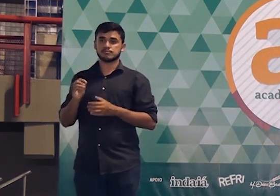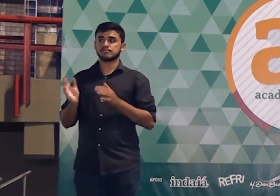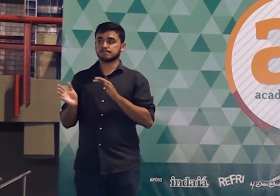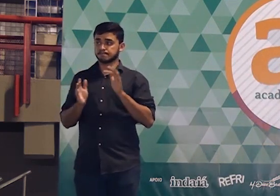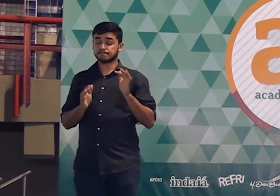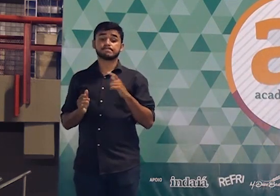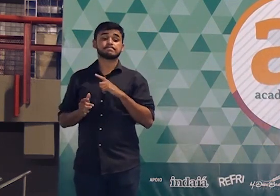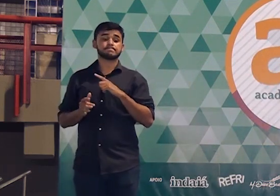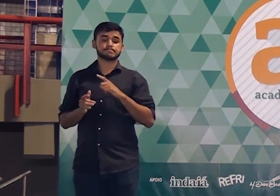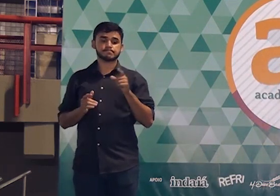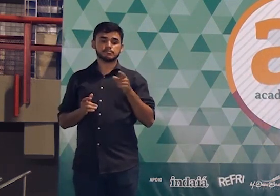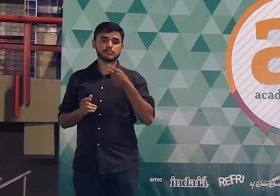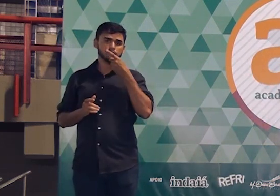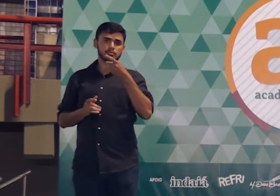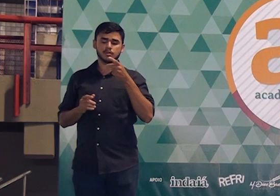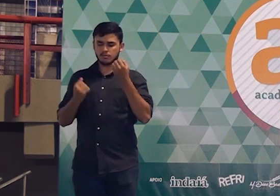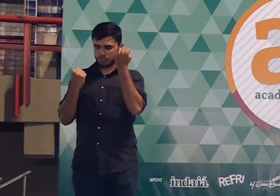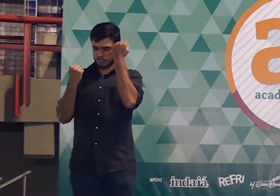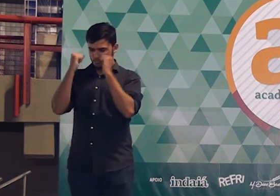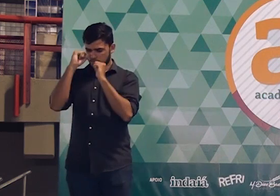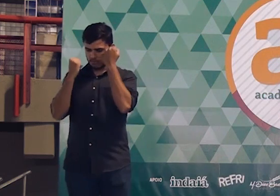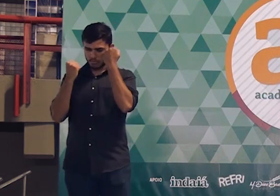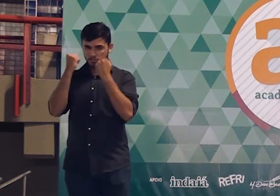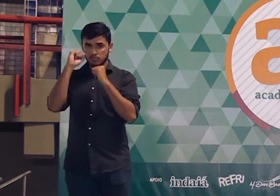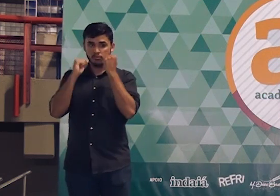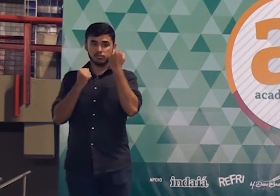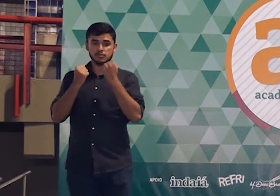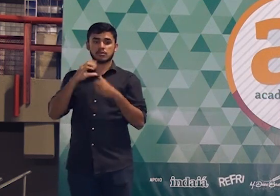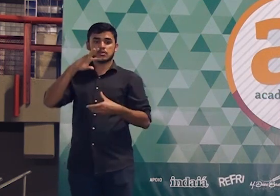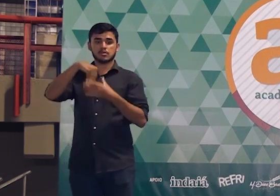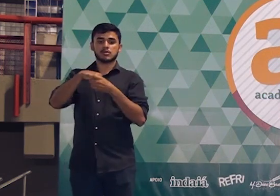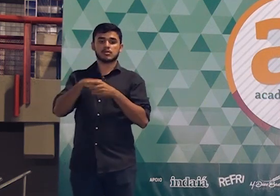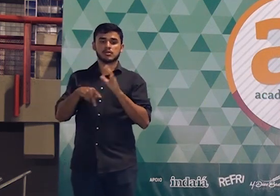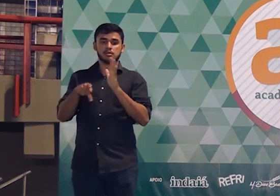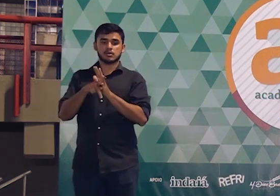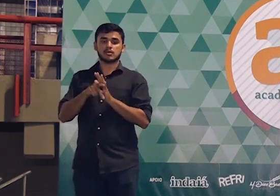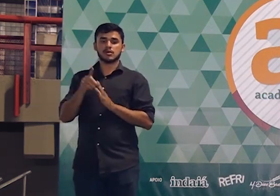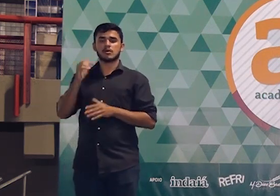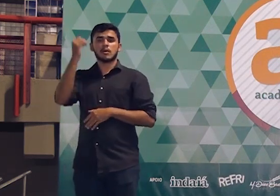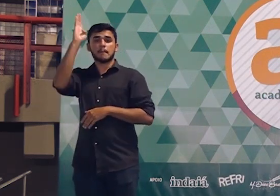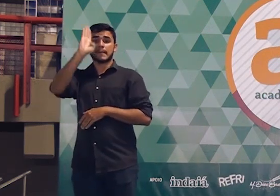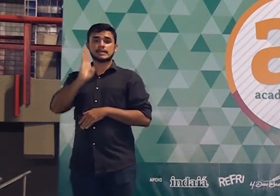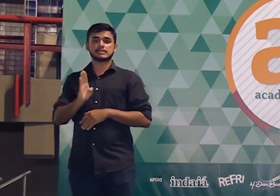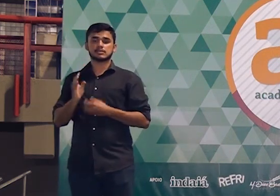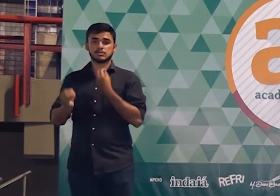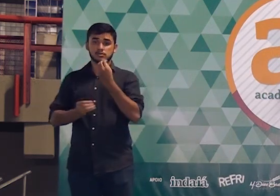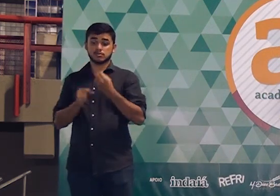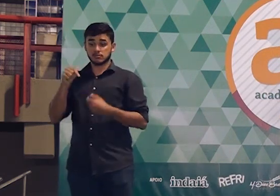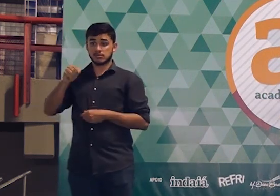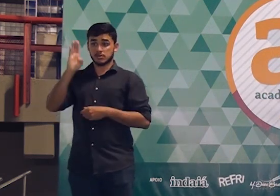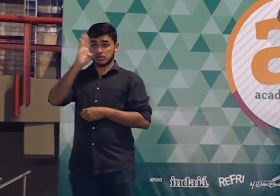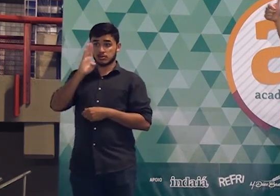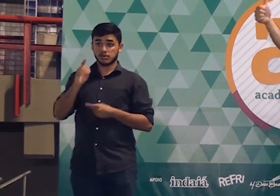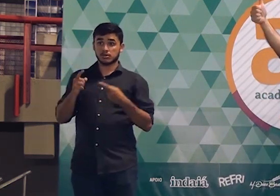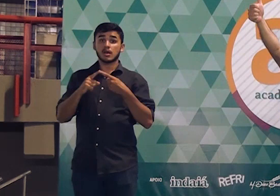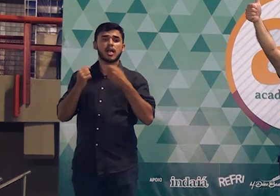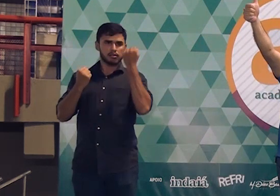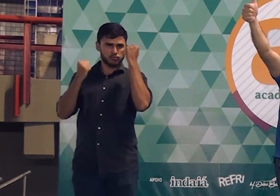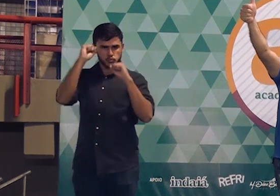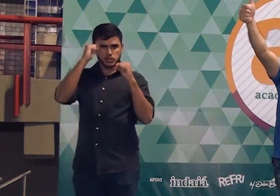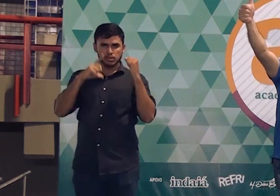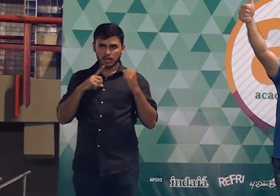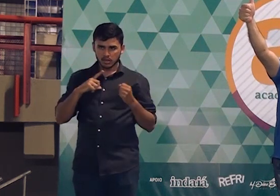sabe que eu não posso falar de indústria sem falar de Brasil. 3 perguntas. O Brasil é um país